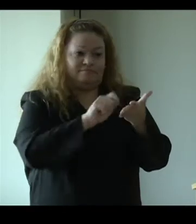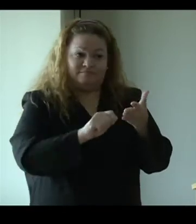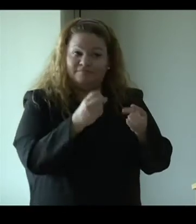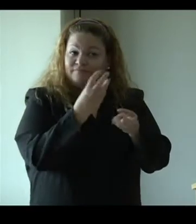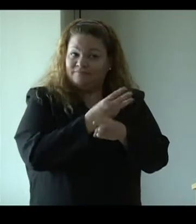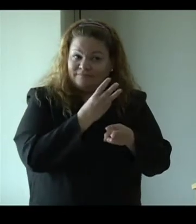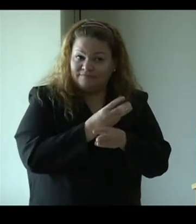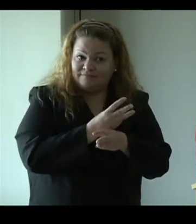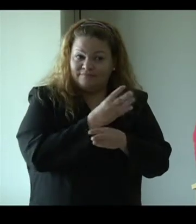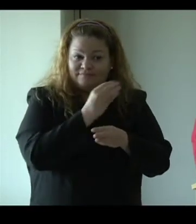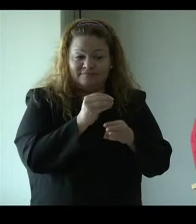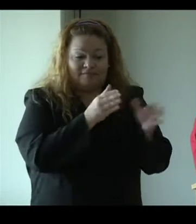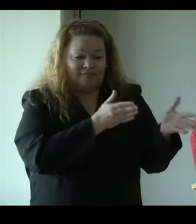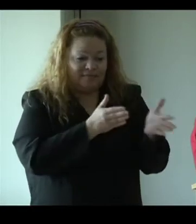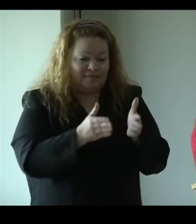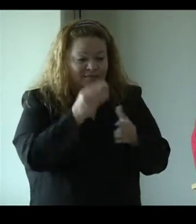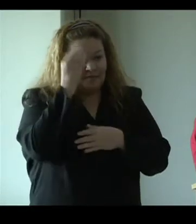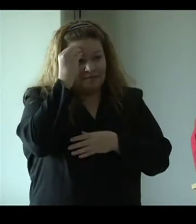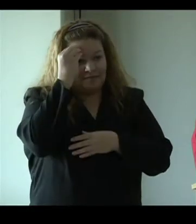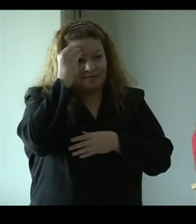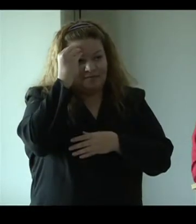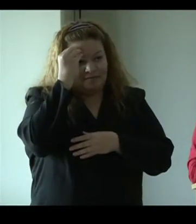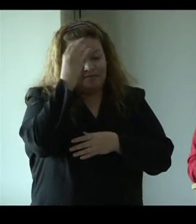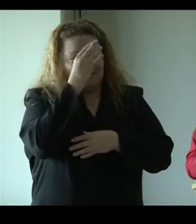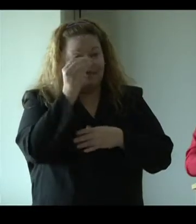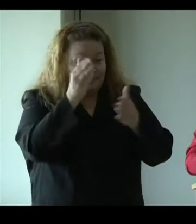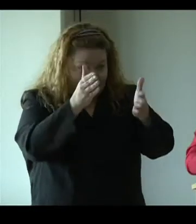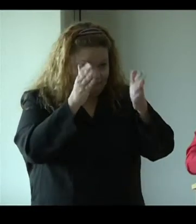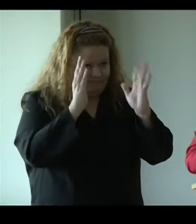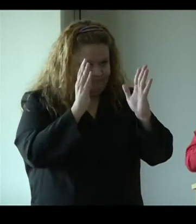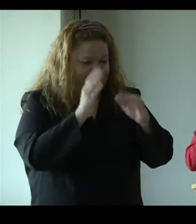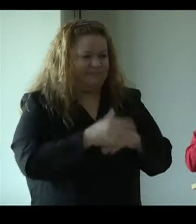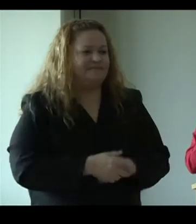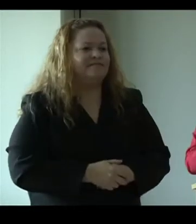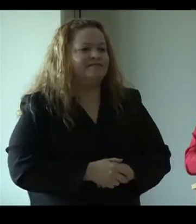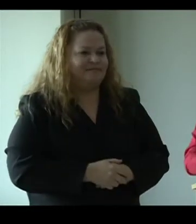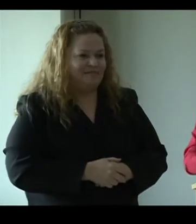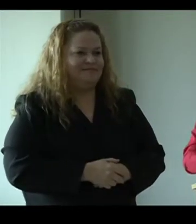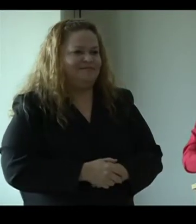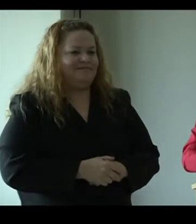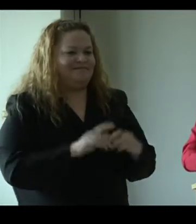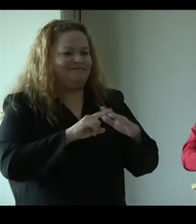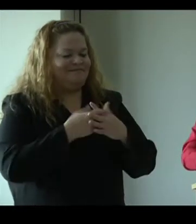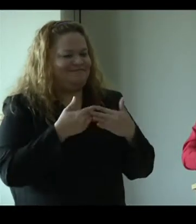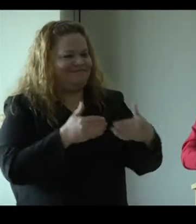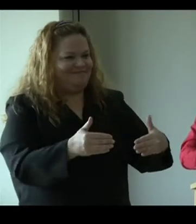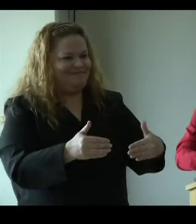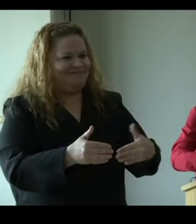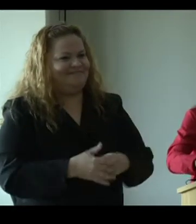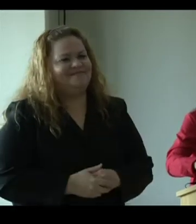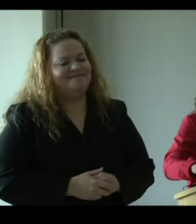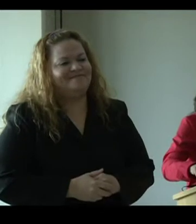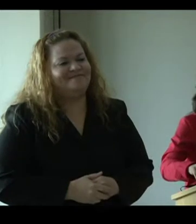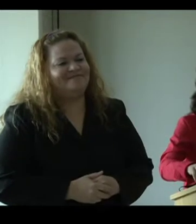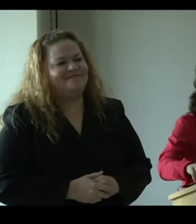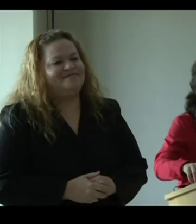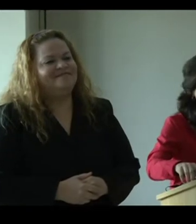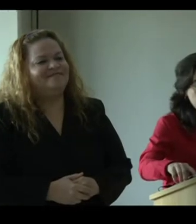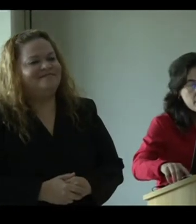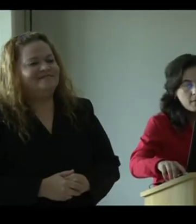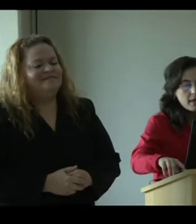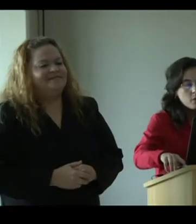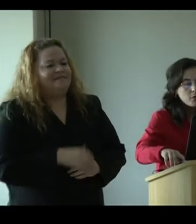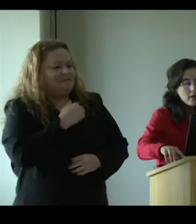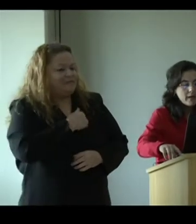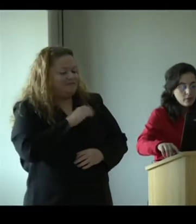en las matemáticas en la organización y memoria y para la atención vamos para allá en cuanto